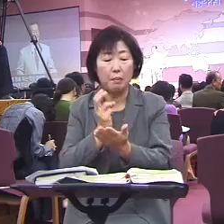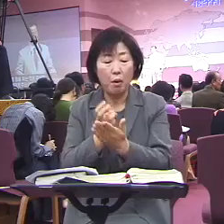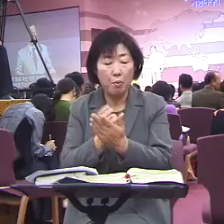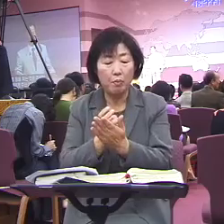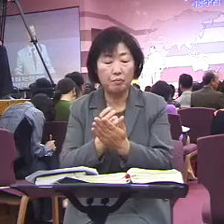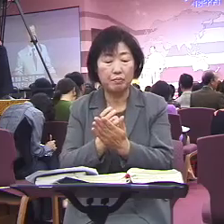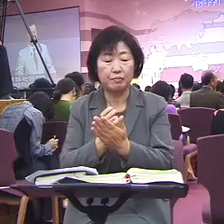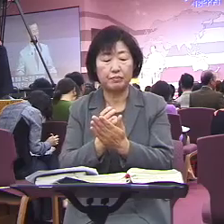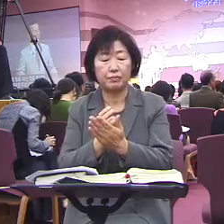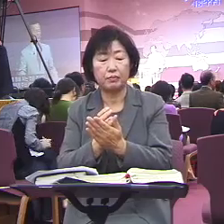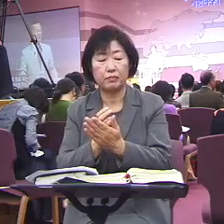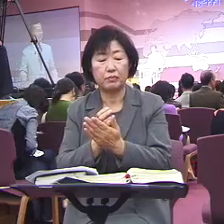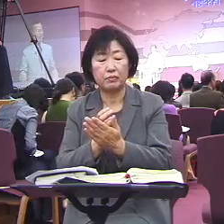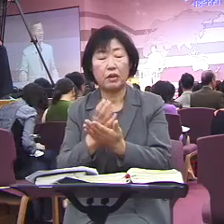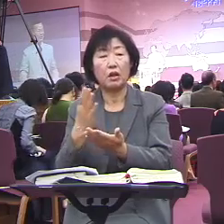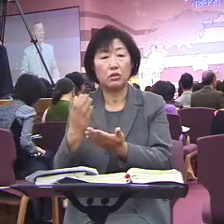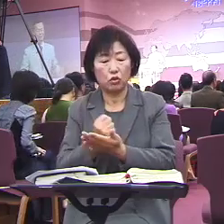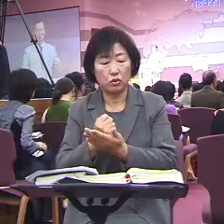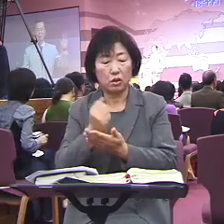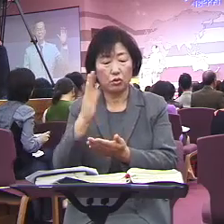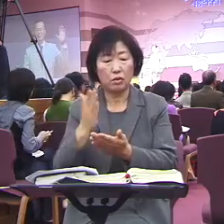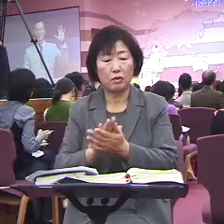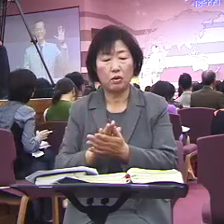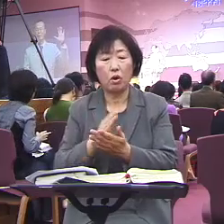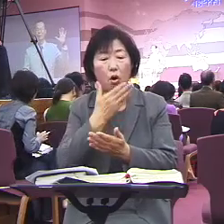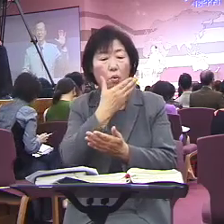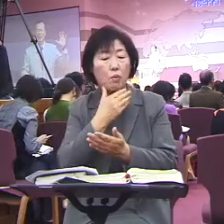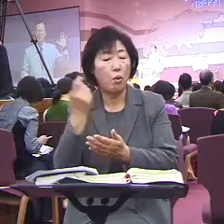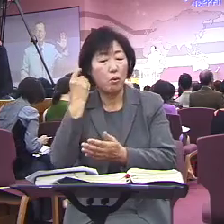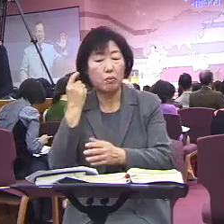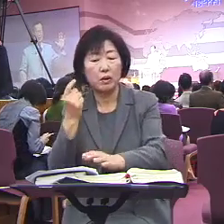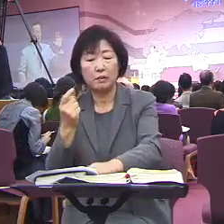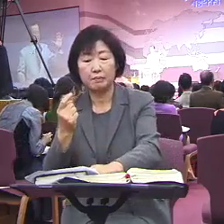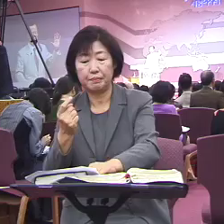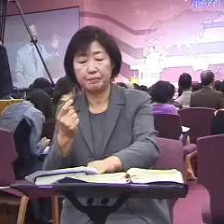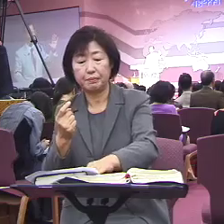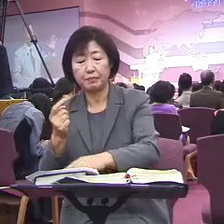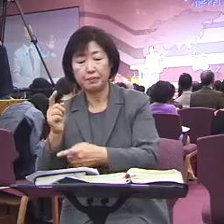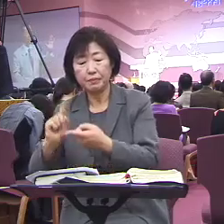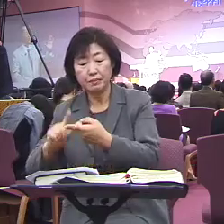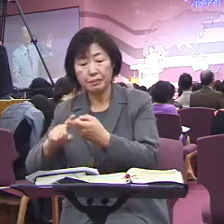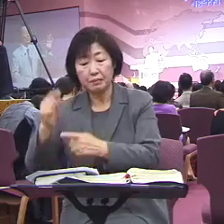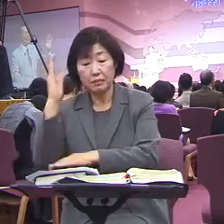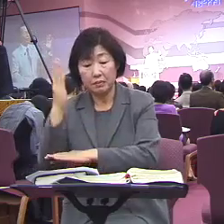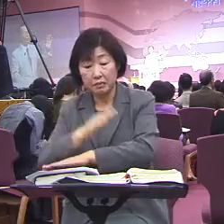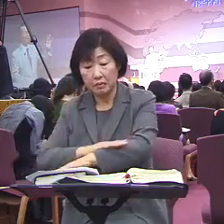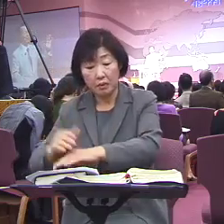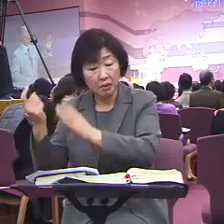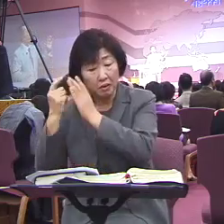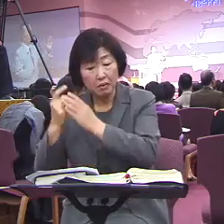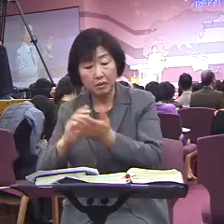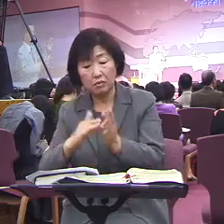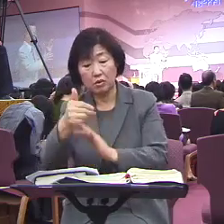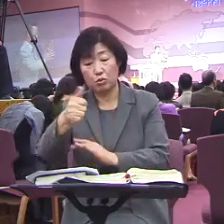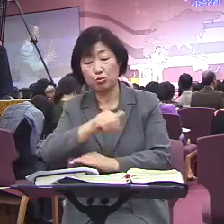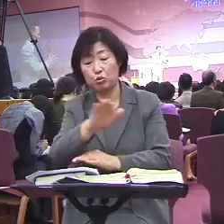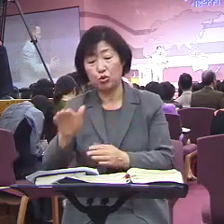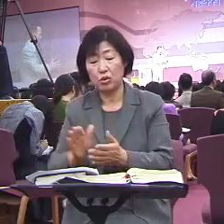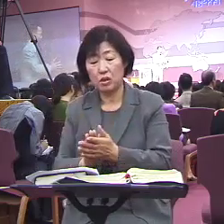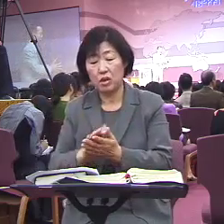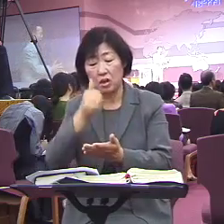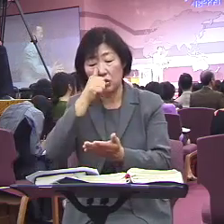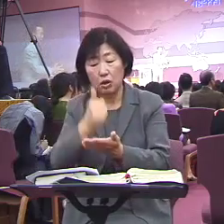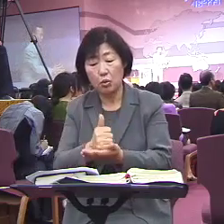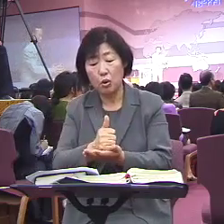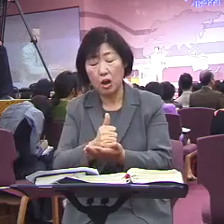된다고 말씀을 하시는 것입니다. 여러분 복음에 대한 그 말씀을 잘 들어보면요, 예수님께서 우리를